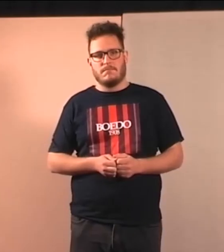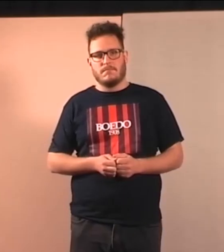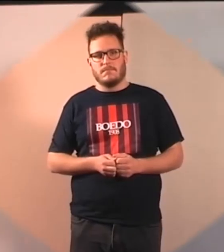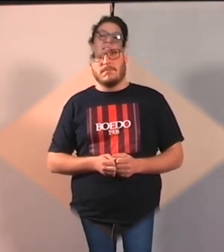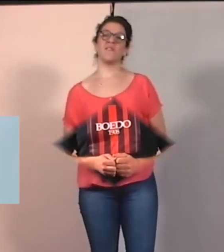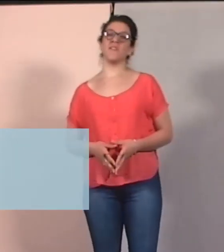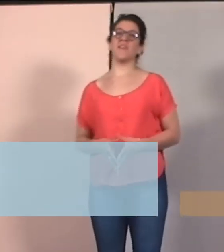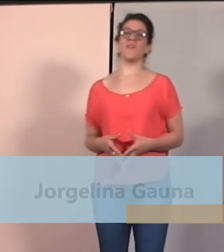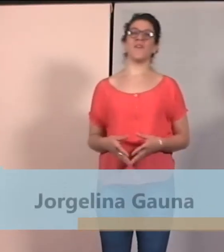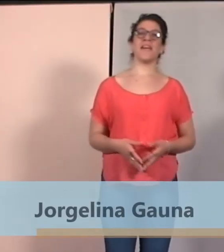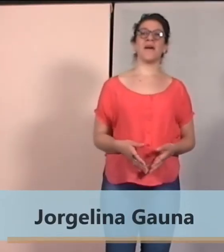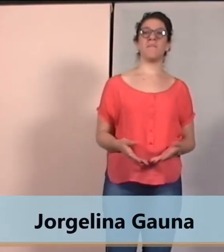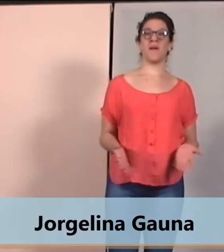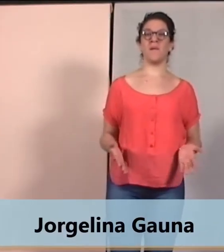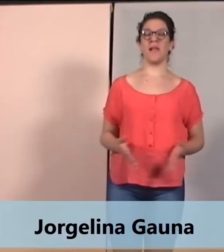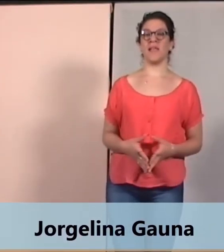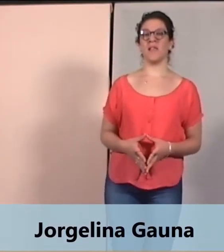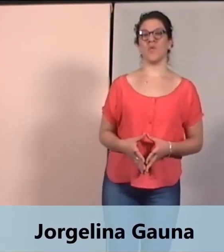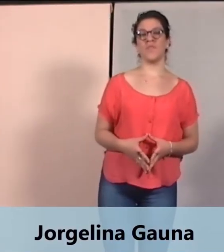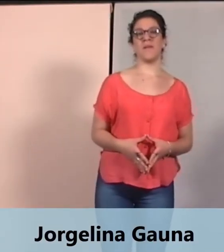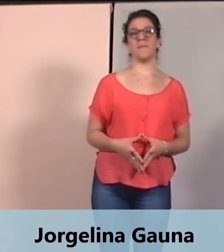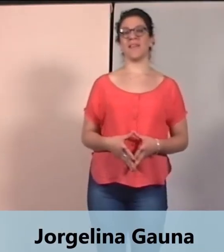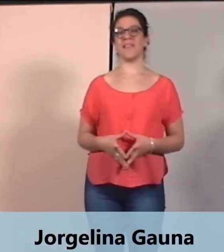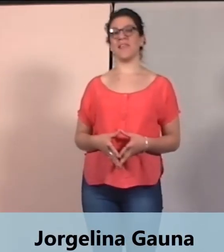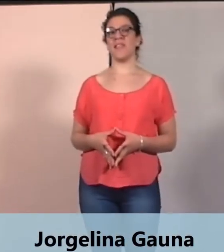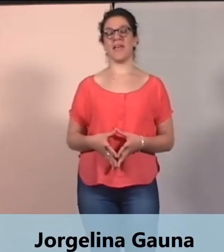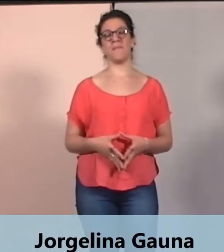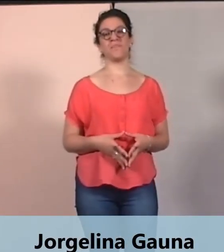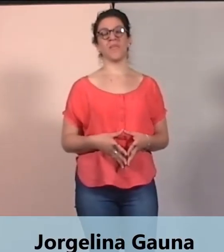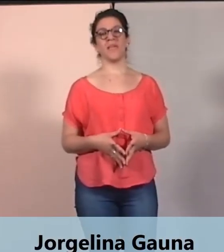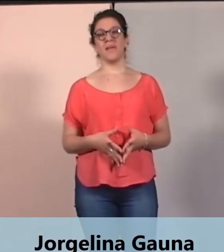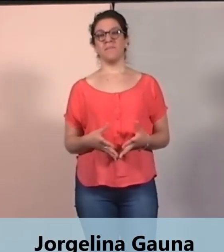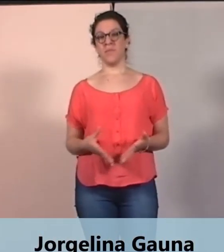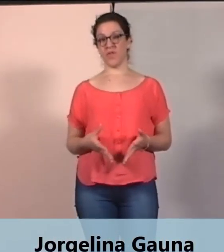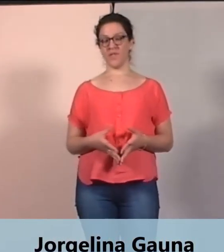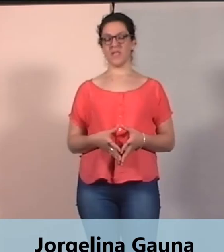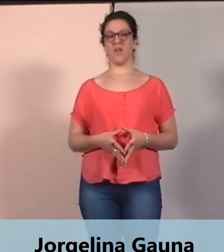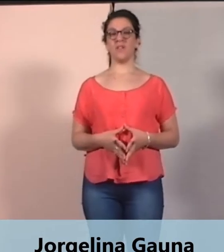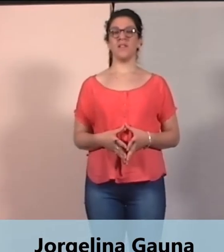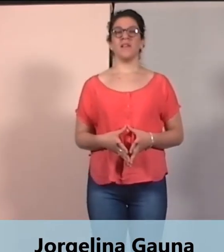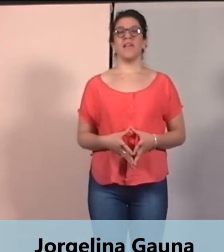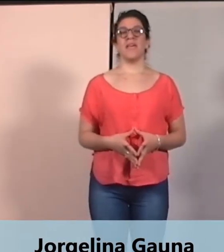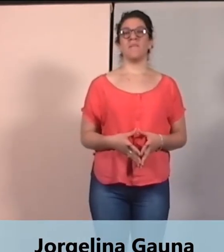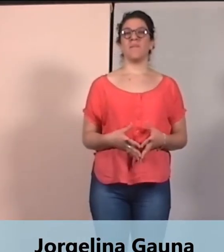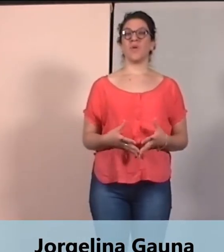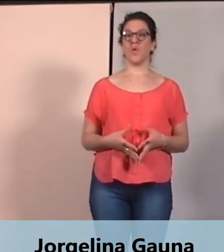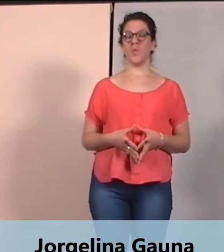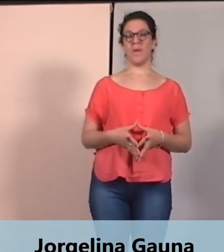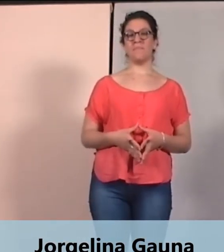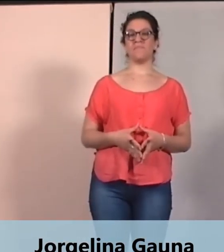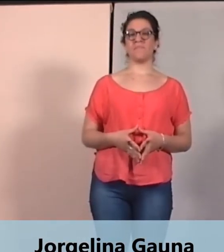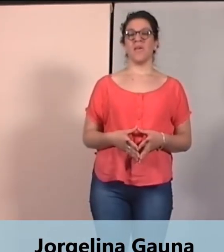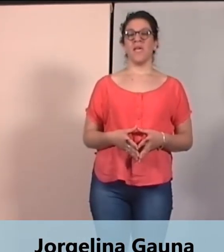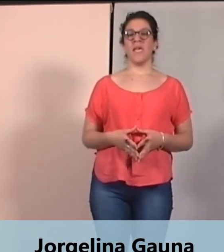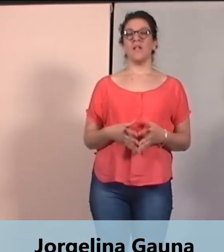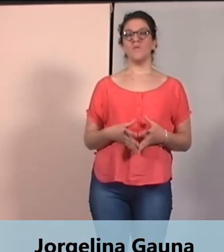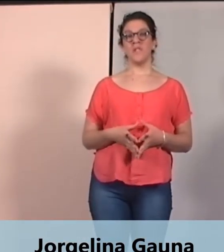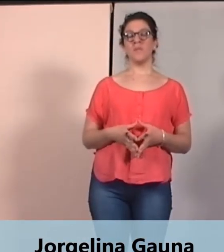Estoy hoy acá para hablarles de un tema que desde mi profesión Me preocupa El último